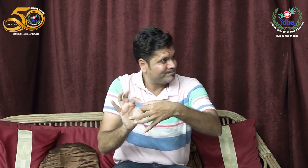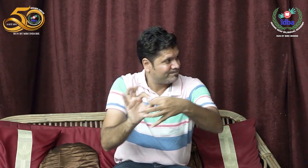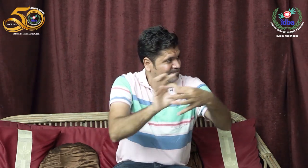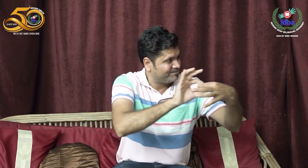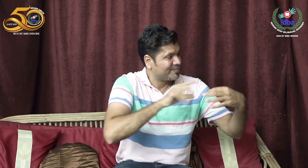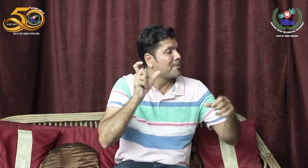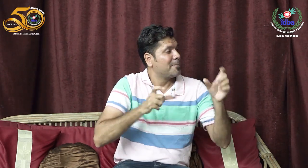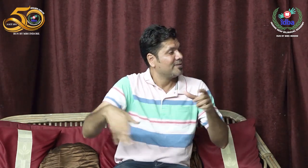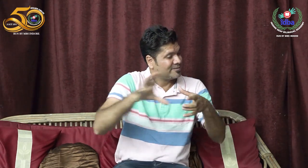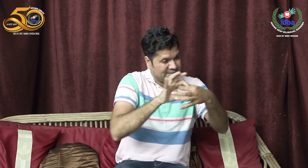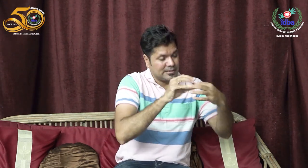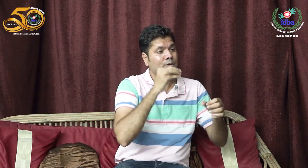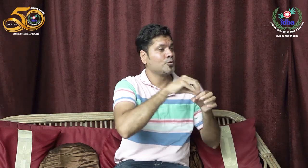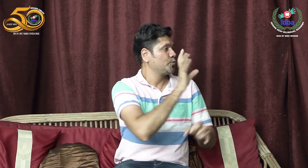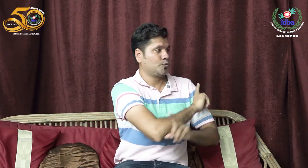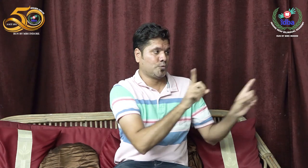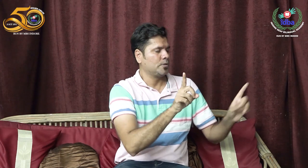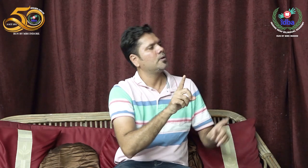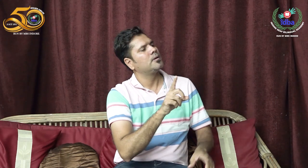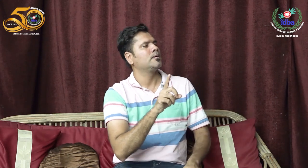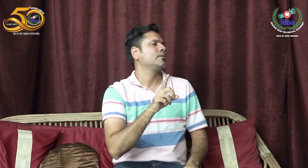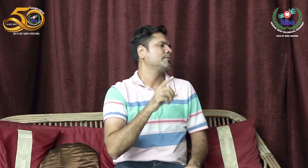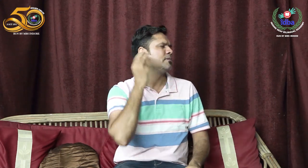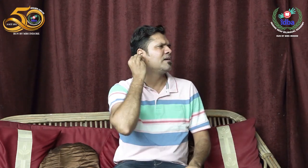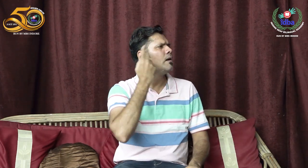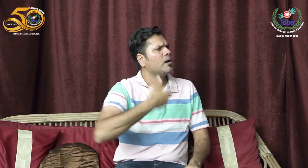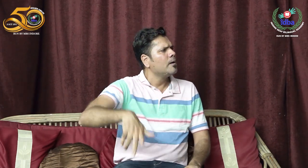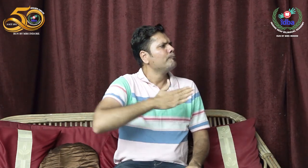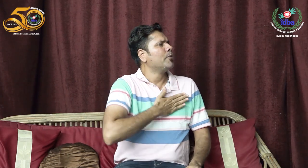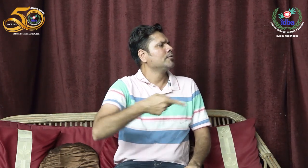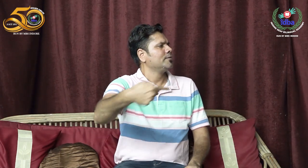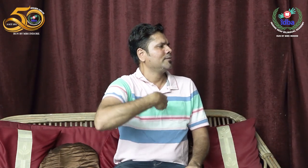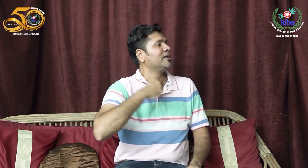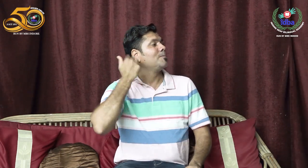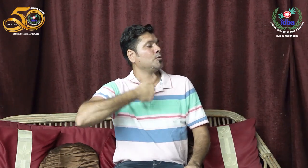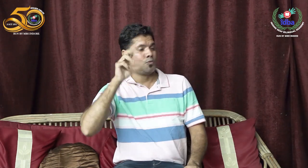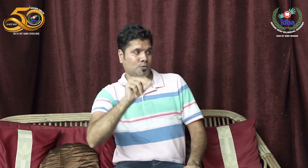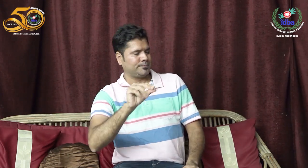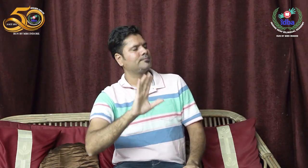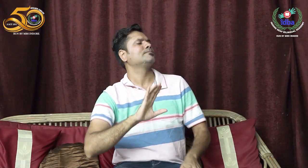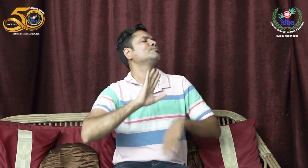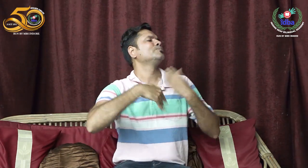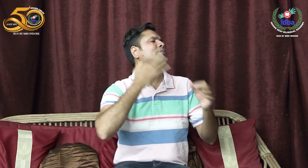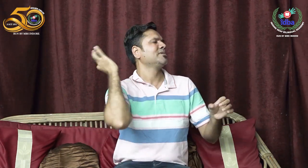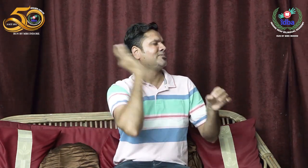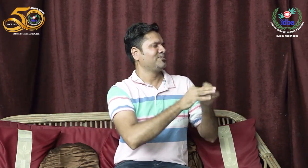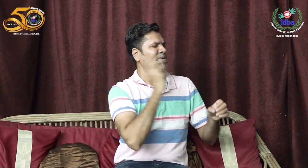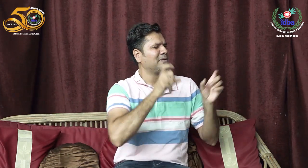देते हैं। उनके आपस में बात भी हुई थी सबकी, और सब ने नो कर दिया था। बट जो हियरिंग थे, जो टीम लीडर थे, उनका मेरे ऊपर फेथ